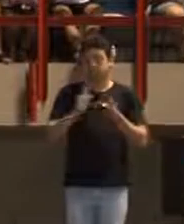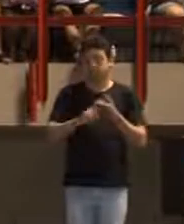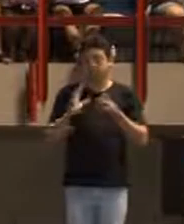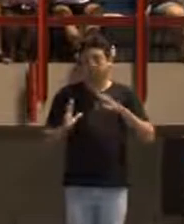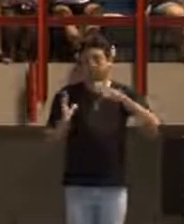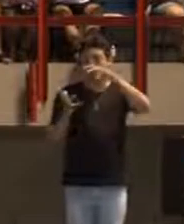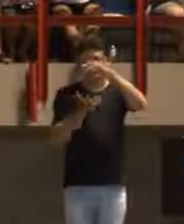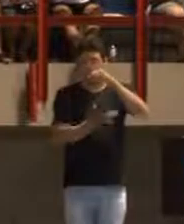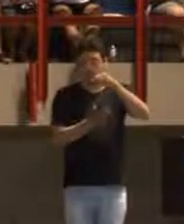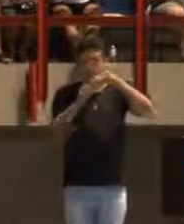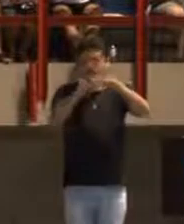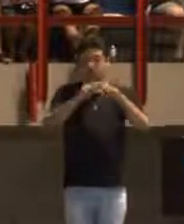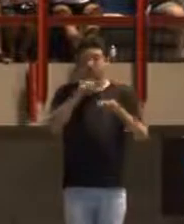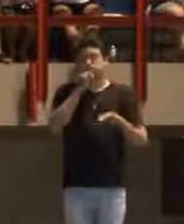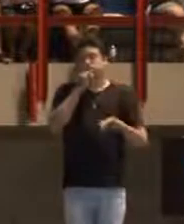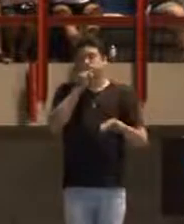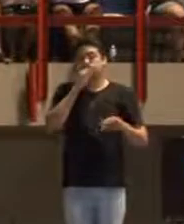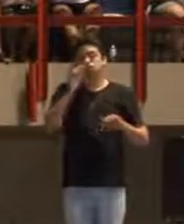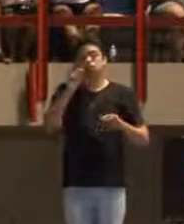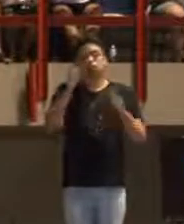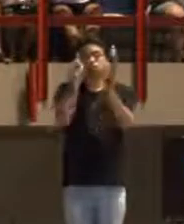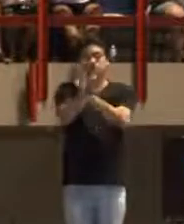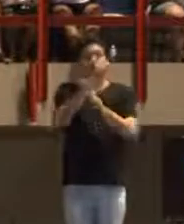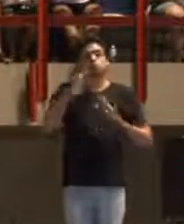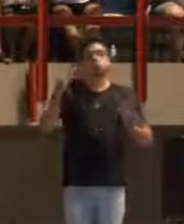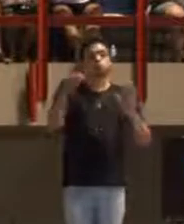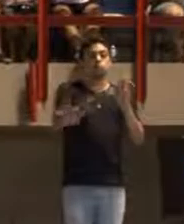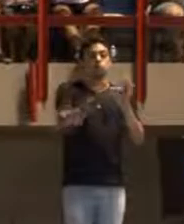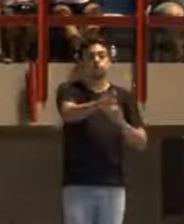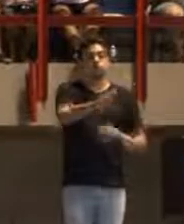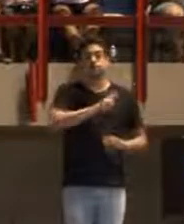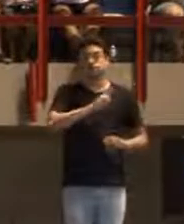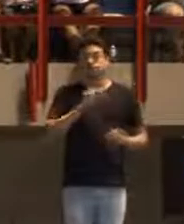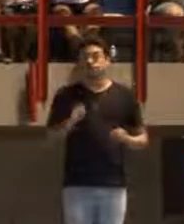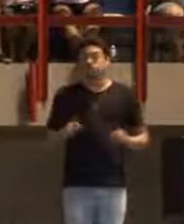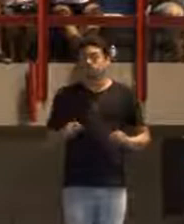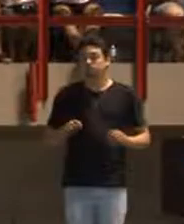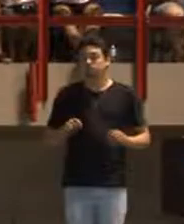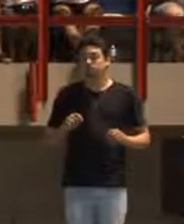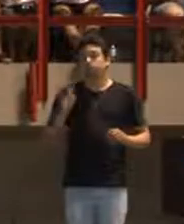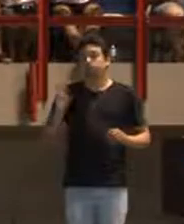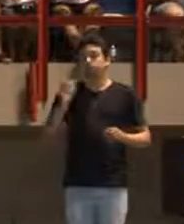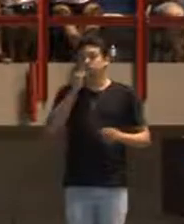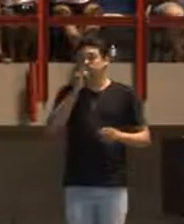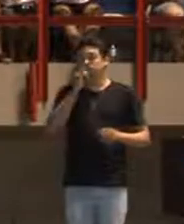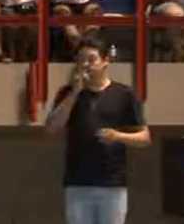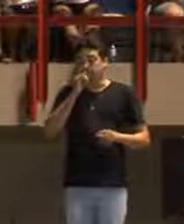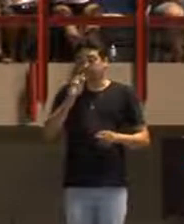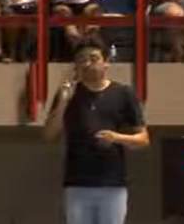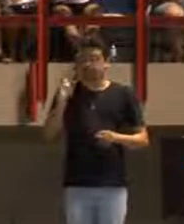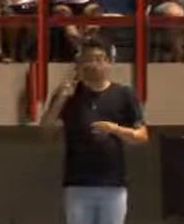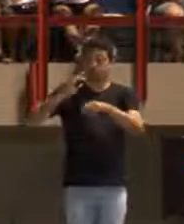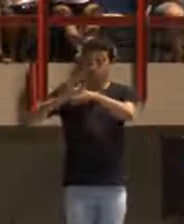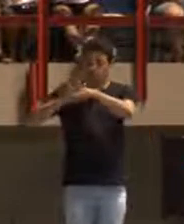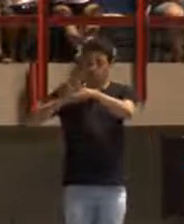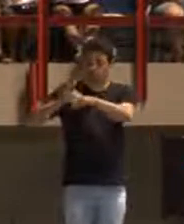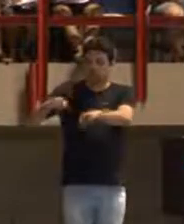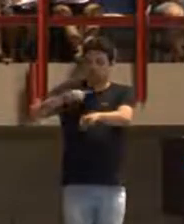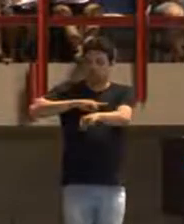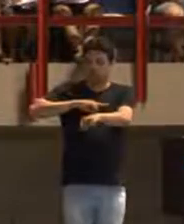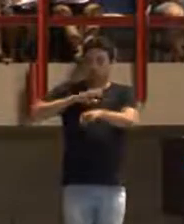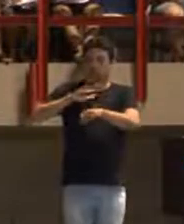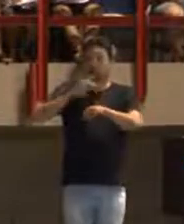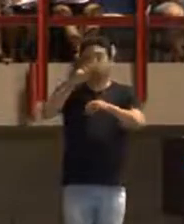mundo inteiro. Mas, minha gente, uma pergunta que todo mundo vai saber a resposta. Doenças infecto-contagiosas são mais comuns